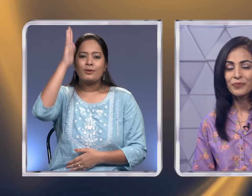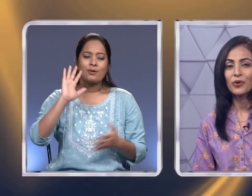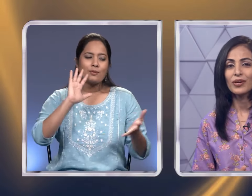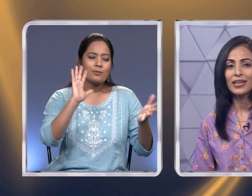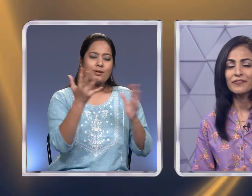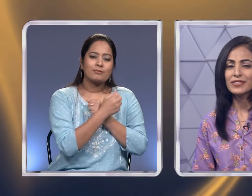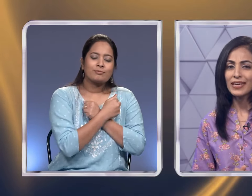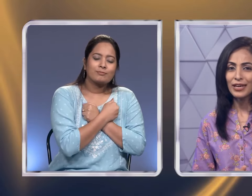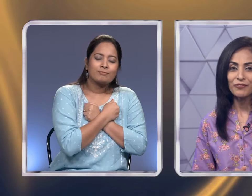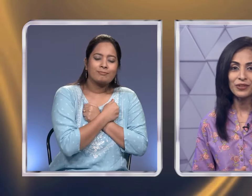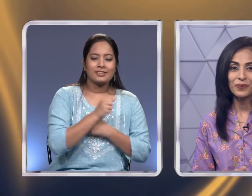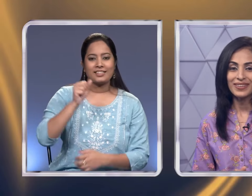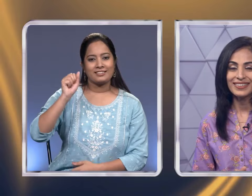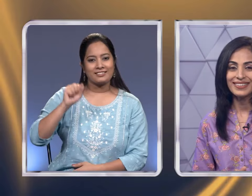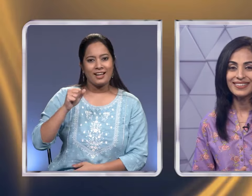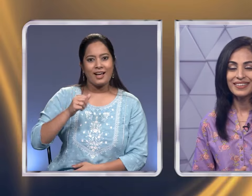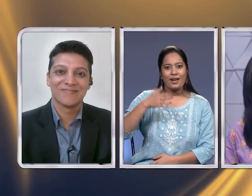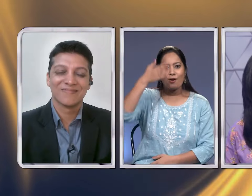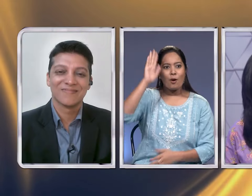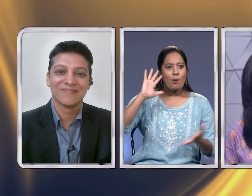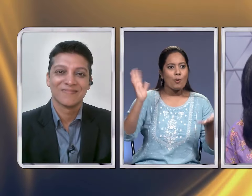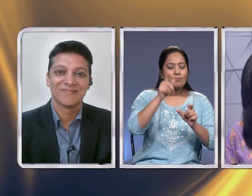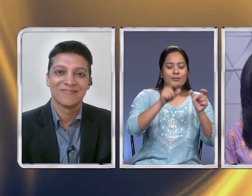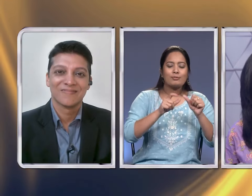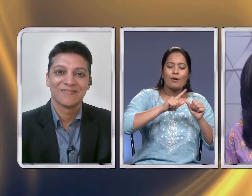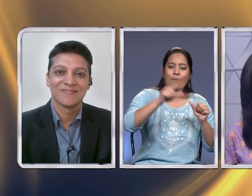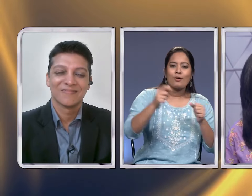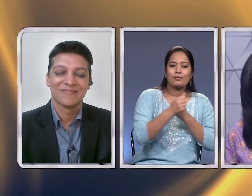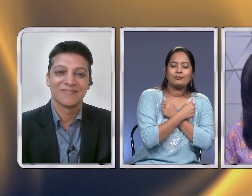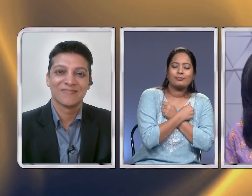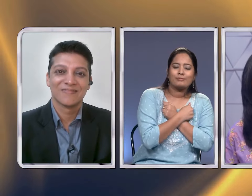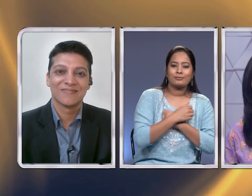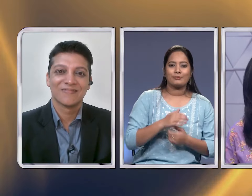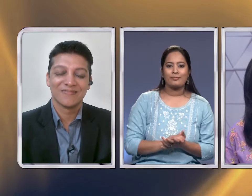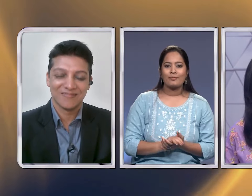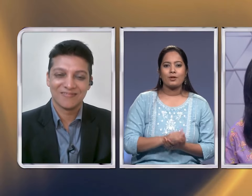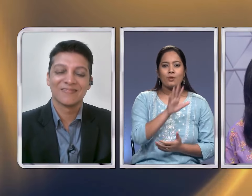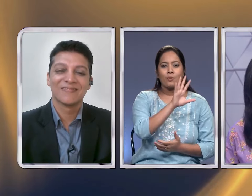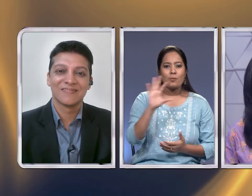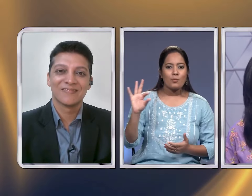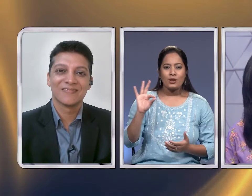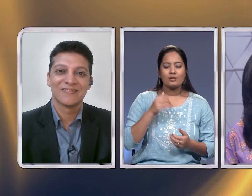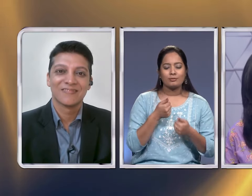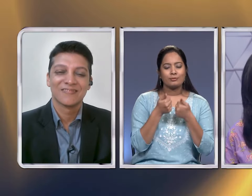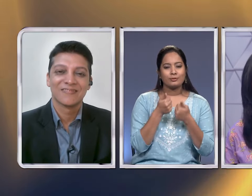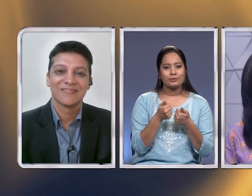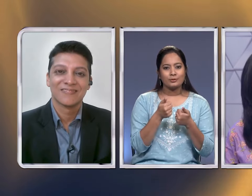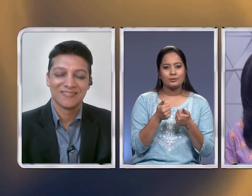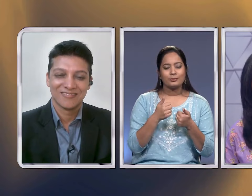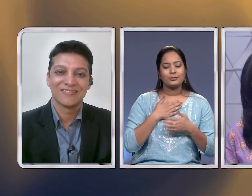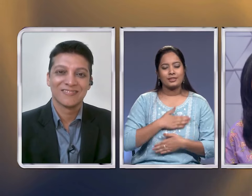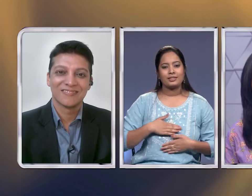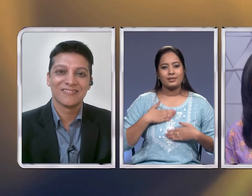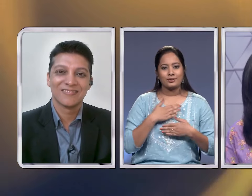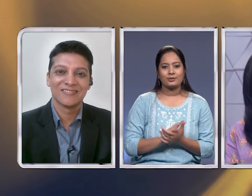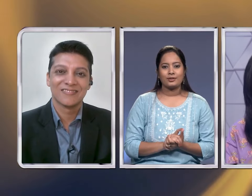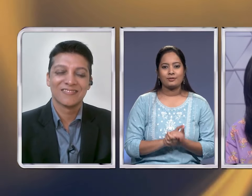इंडीड गॉड लव्स एवरीवन। तो सोमवार को आपसे फिर मुलाकात करेंगे। हैव अ ब्लेस्ड